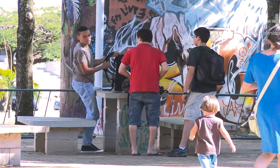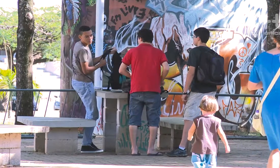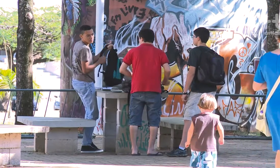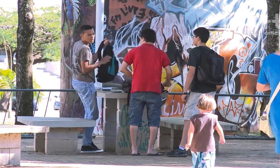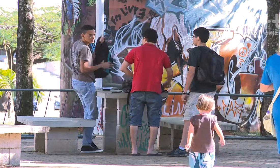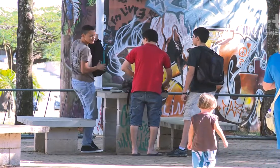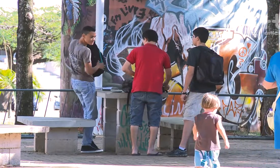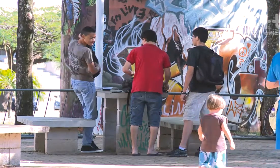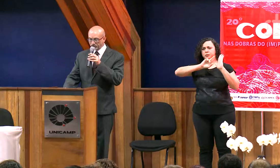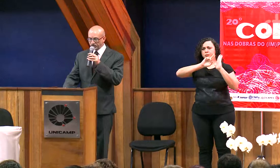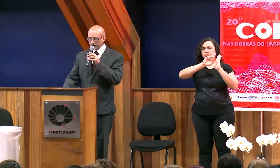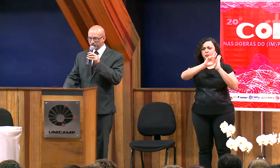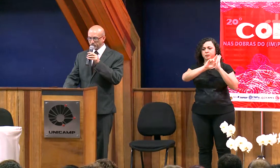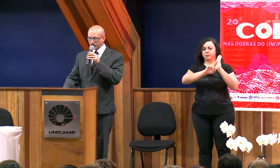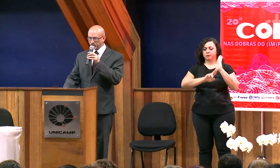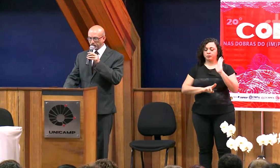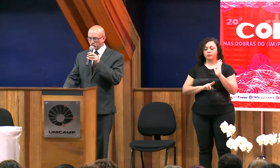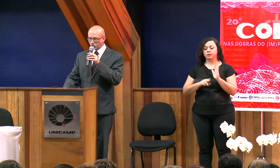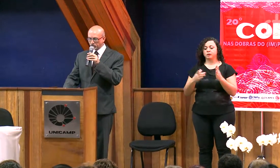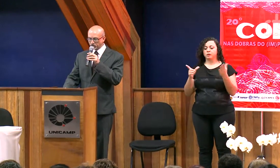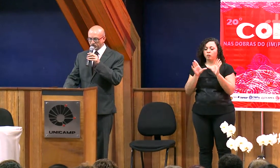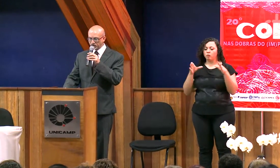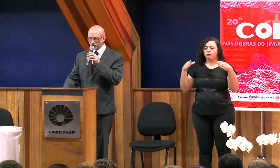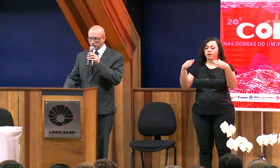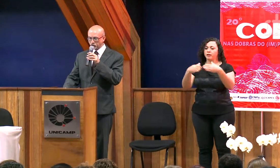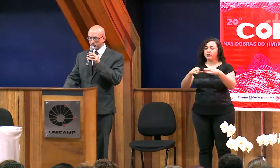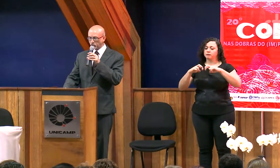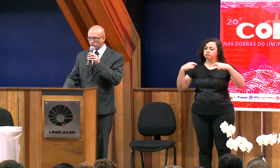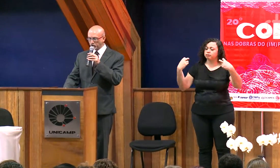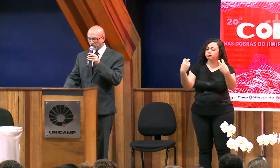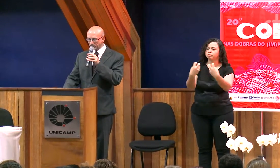movimentos e às demandas dos movimentos sociais.